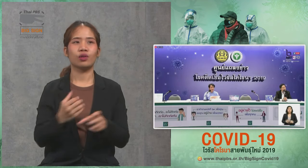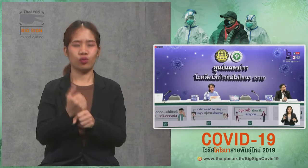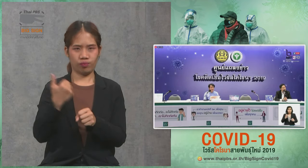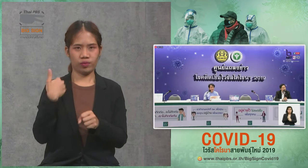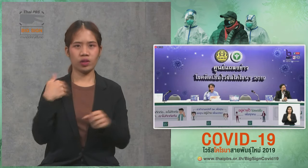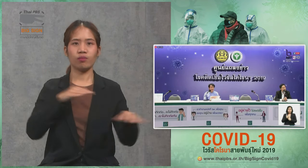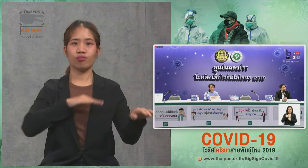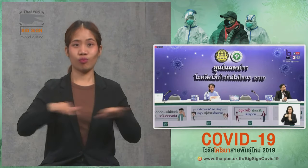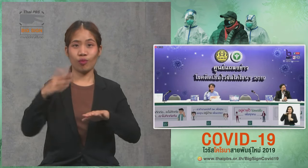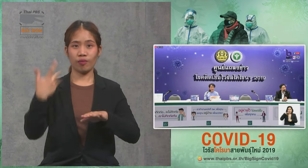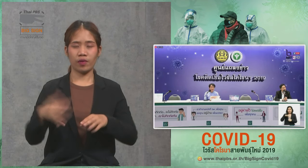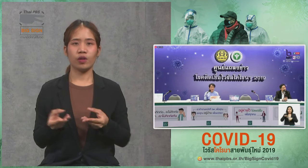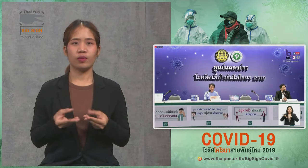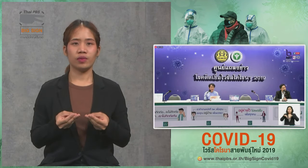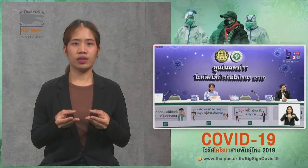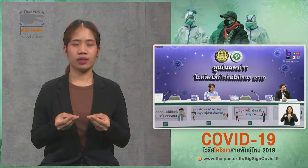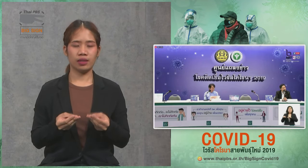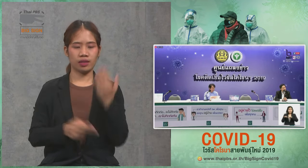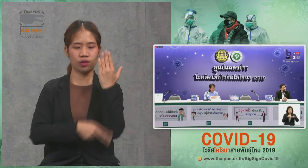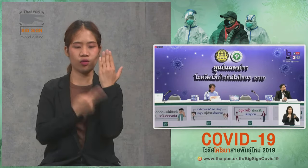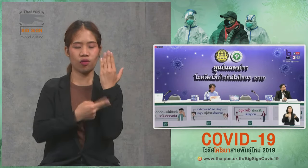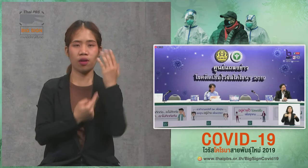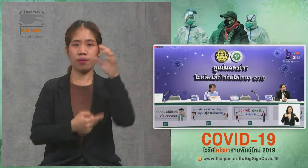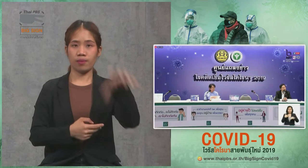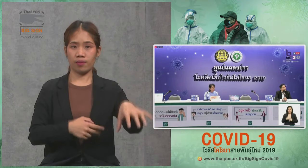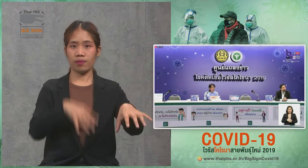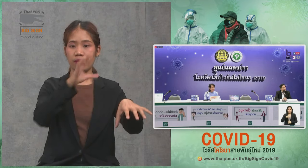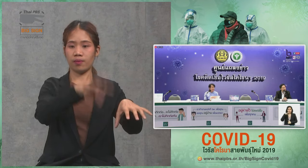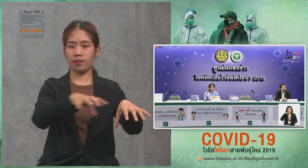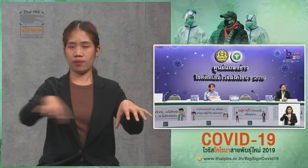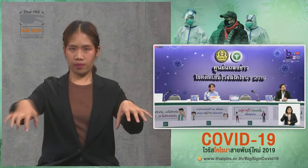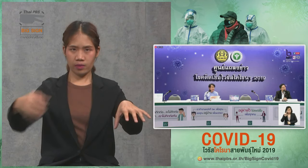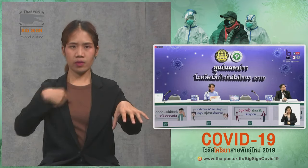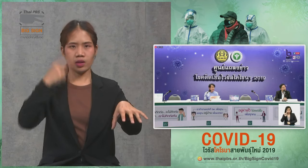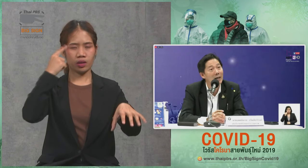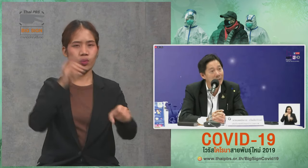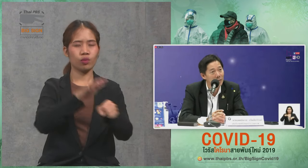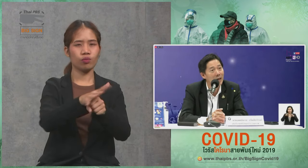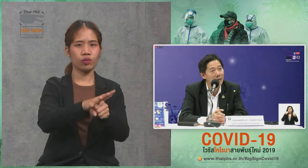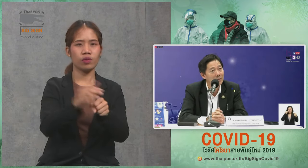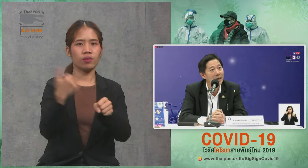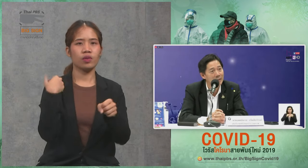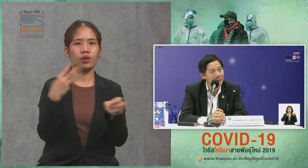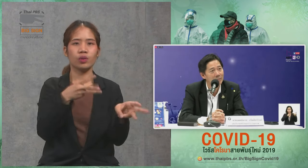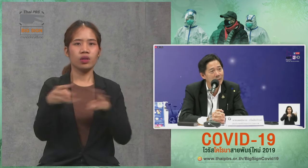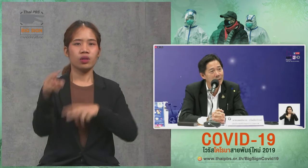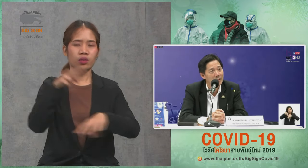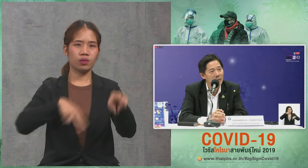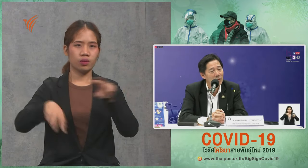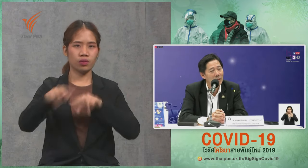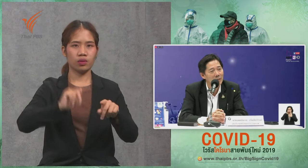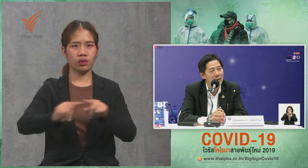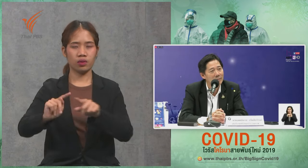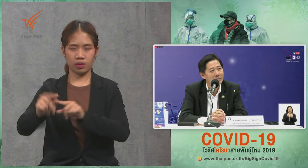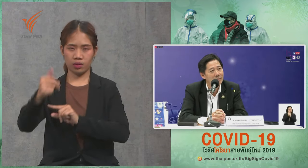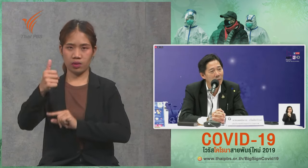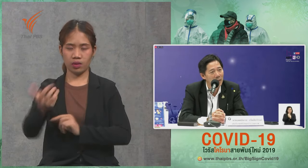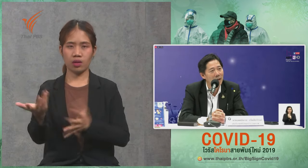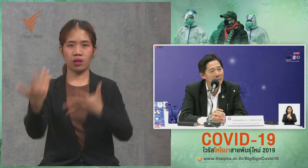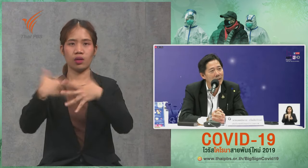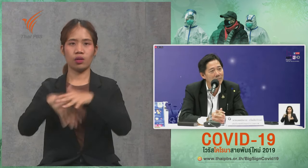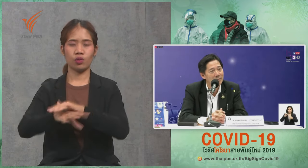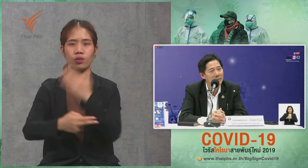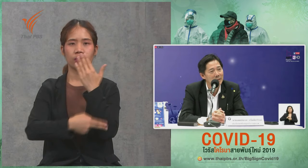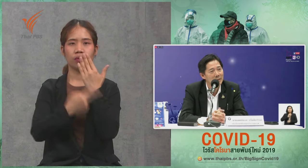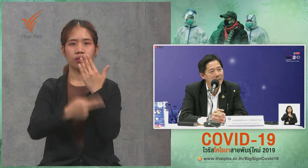เตรียมพื้นที่นะครับแล้วก็จะเป็นพื้นที่ที่มีความเหมาะสมแล้วก็เตรียมกระบวนการดูแลไว้นะครับร่วมกับทางโร